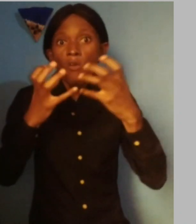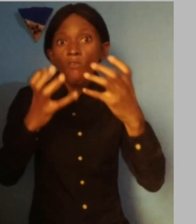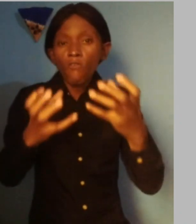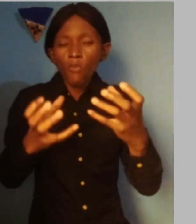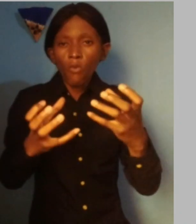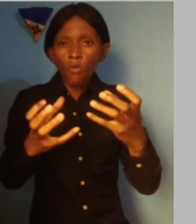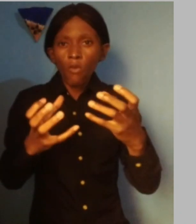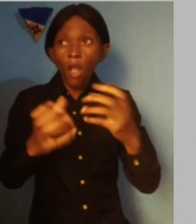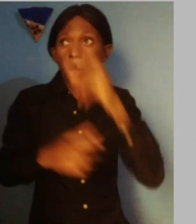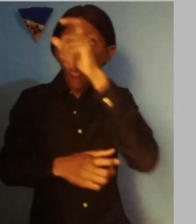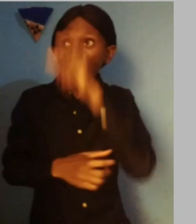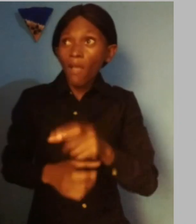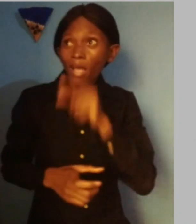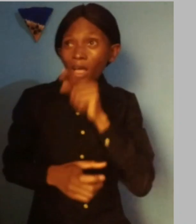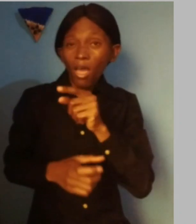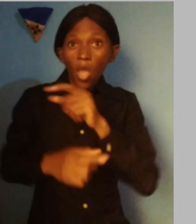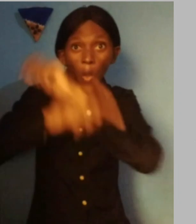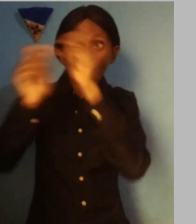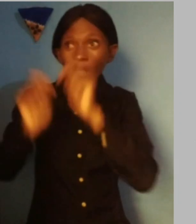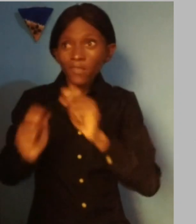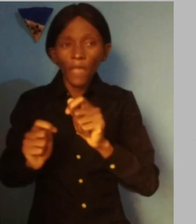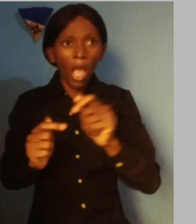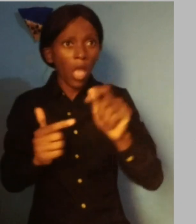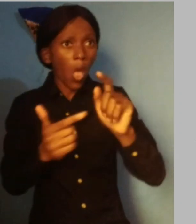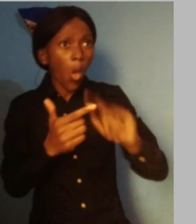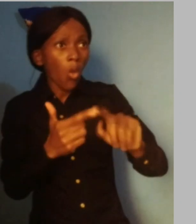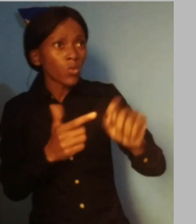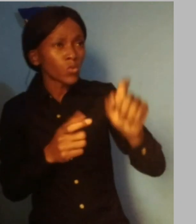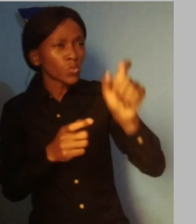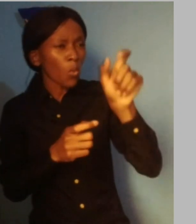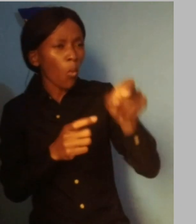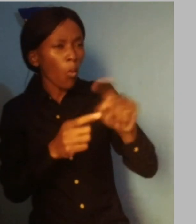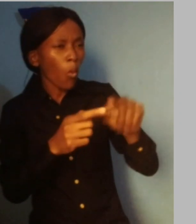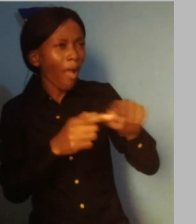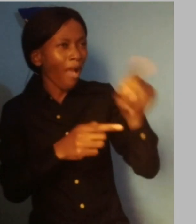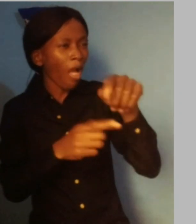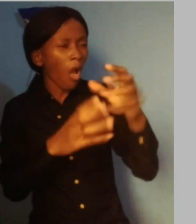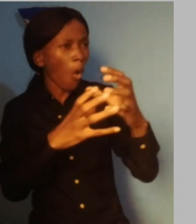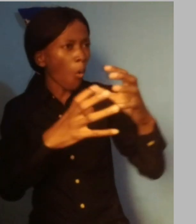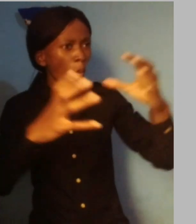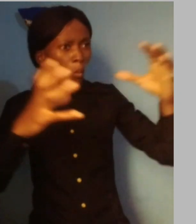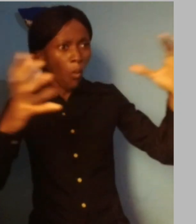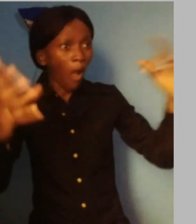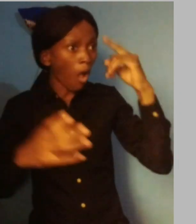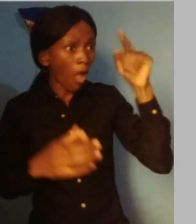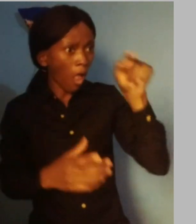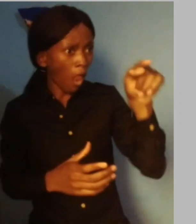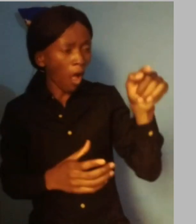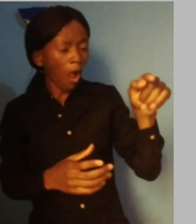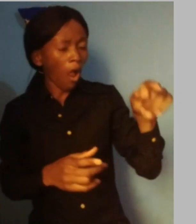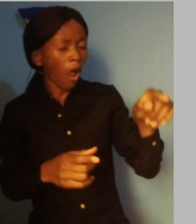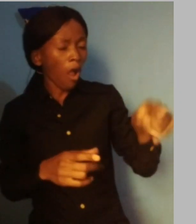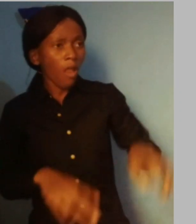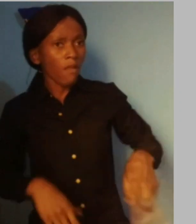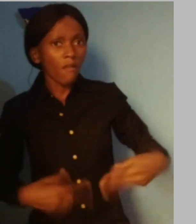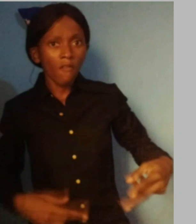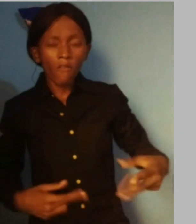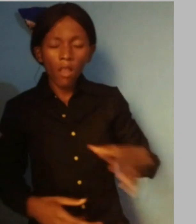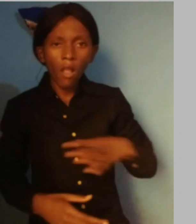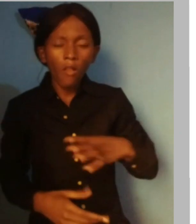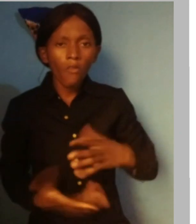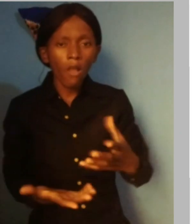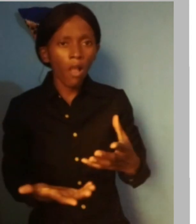communiquer avec une personne que l'on respecte ou une chose qui est si grande que l'on voit comme si